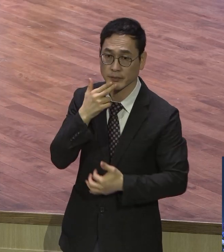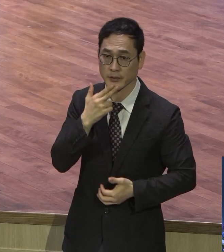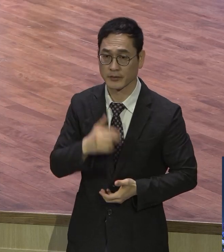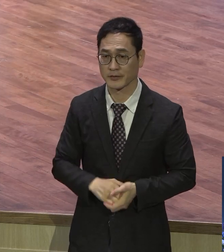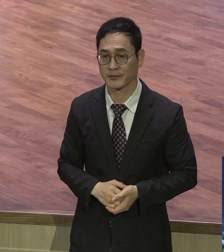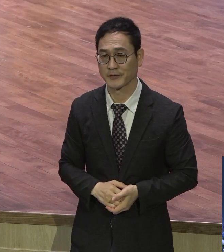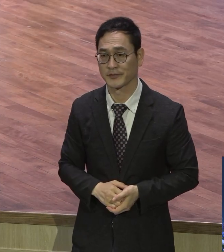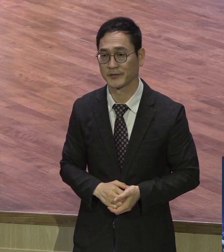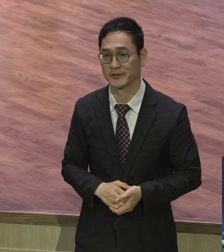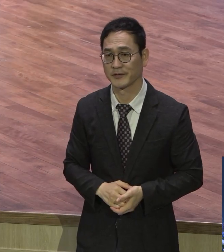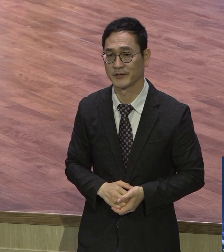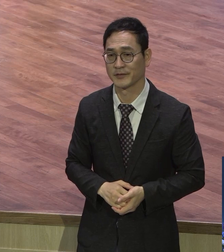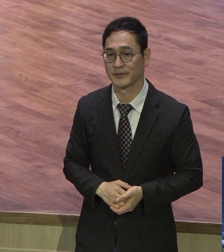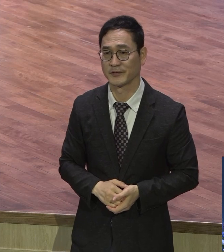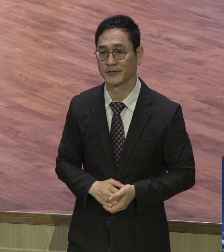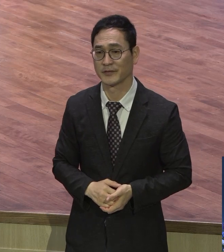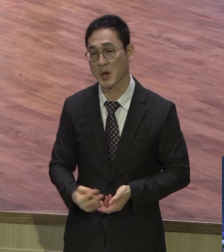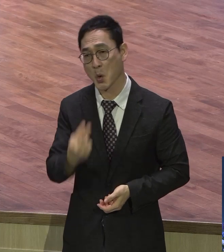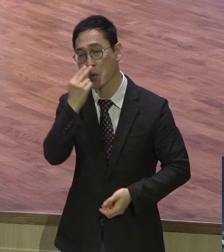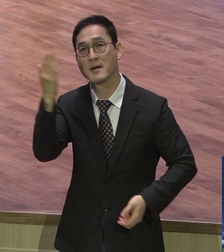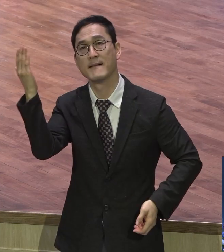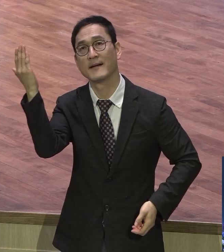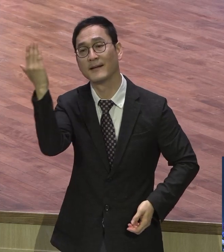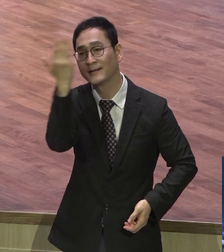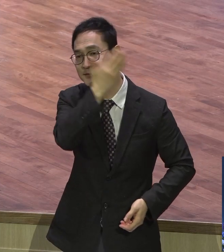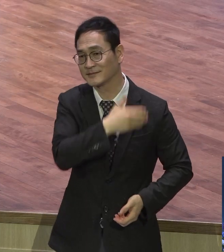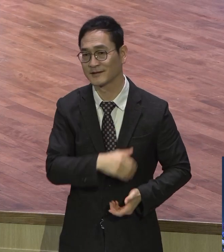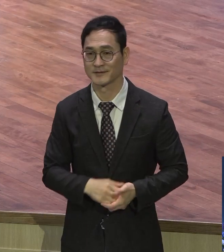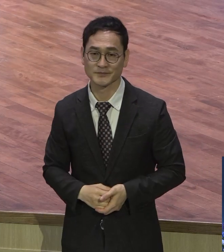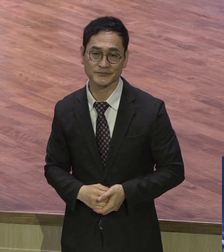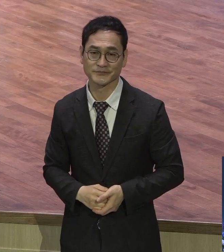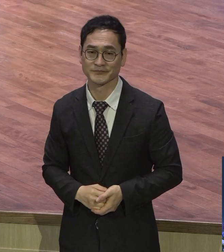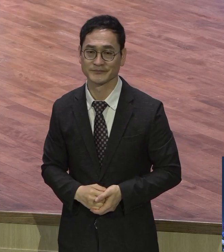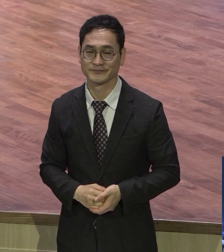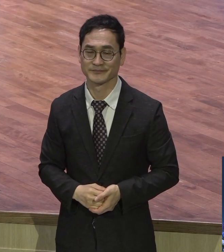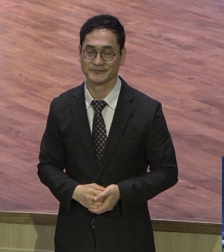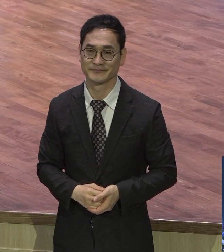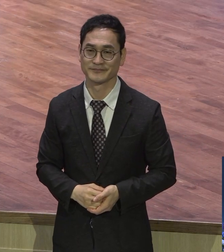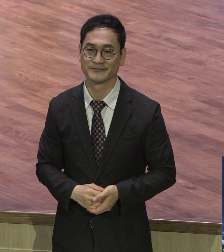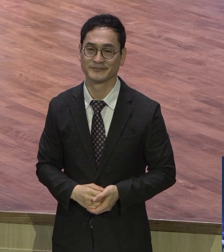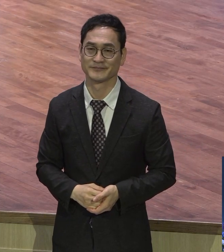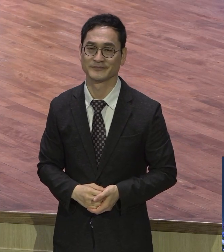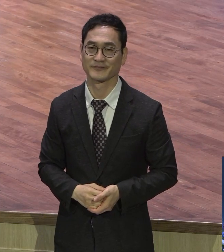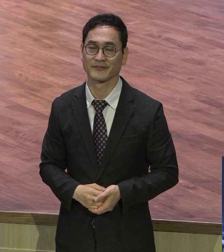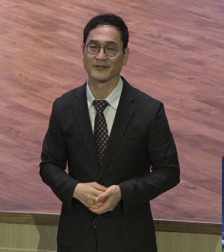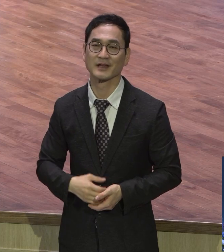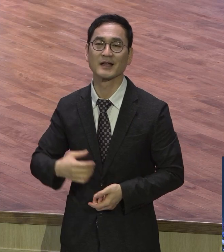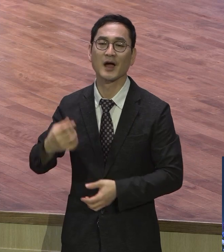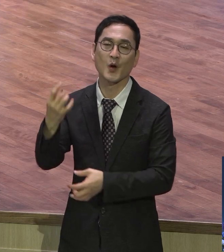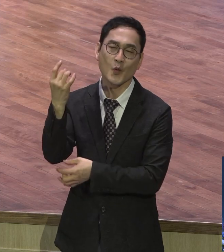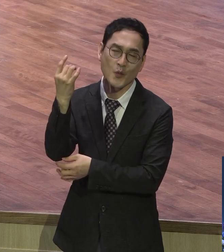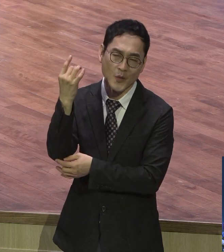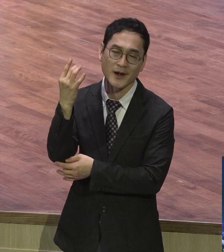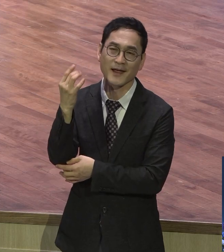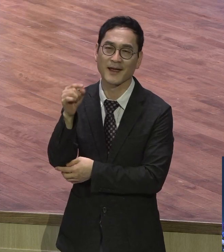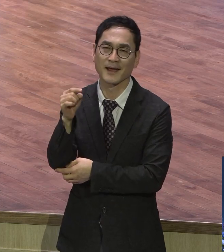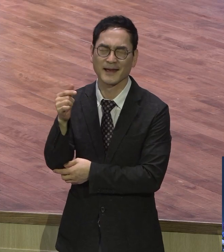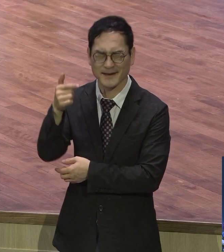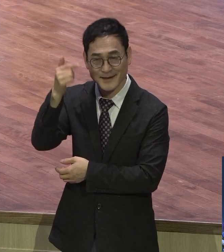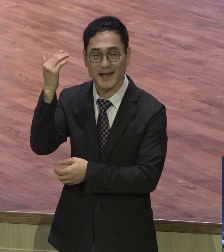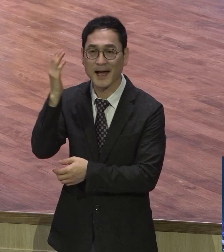개선되었다. 그래서 요즘 이 하늘 색깔을 보면 원래 하늘 색깔로 돌한 것